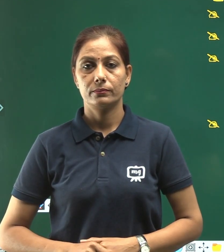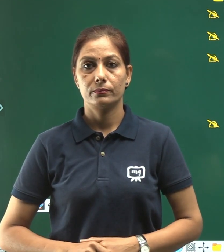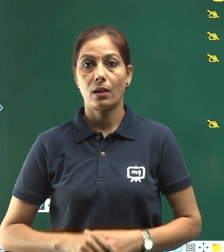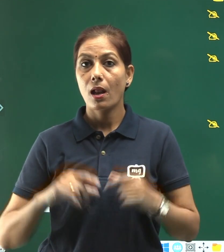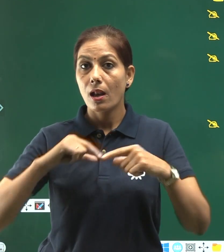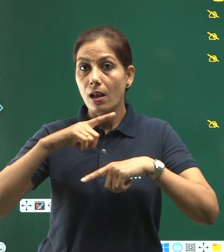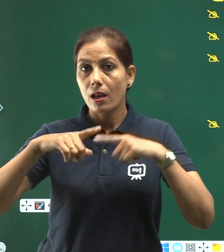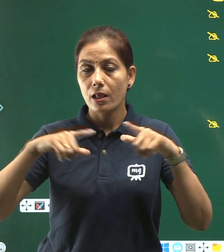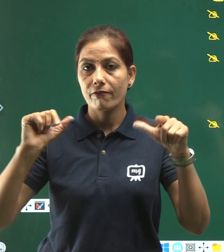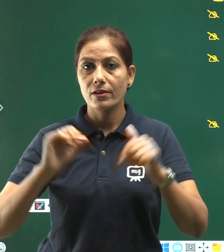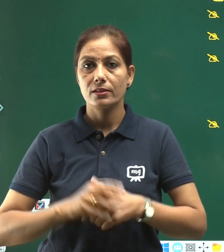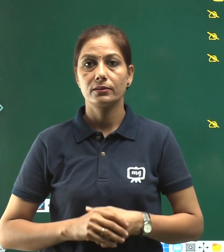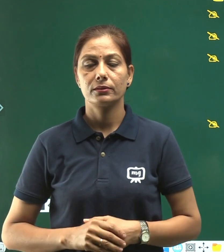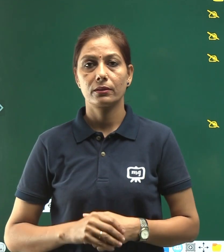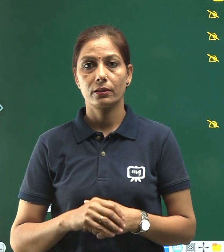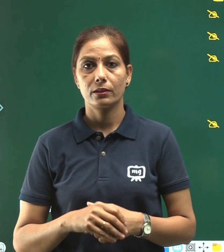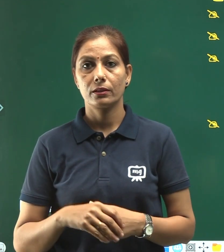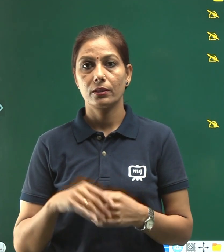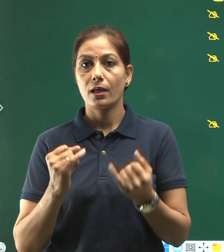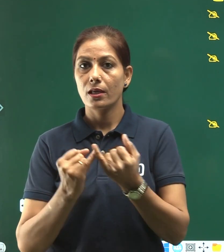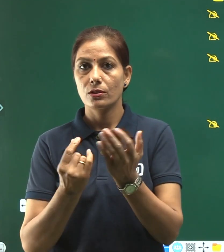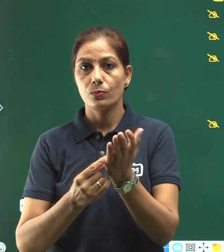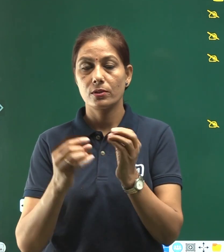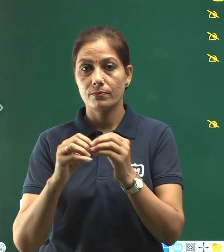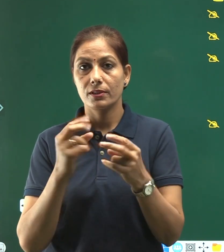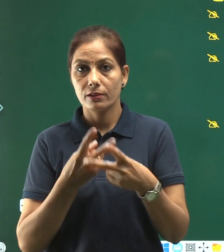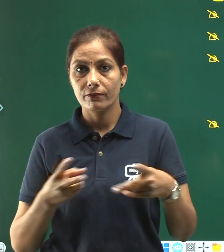भाषा एवं विषय की विविधता